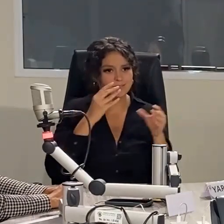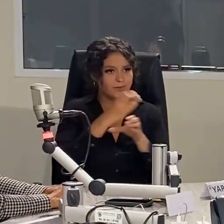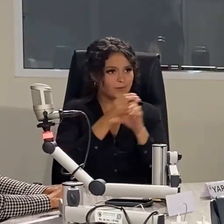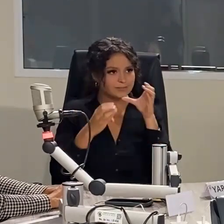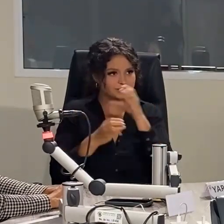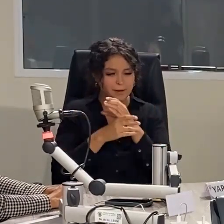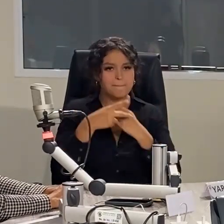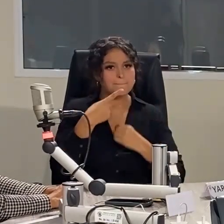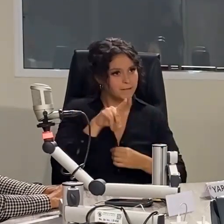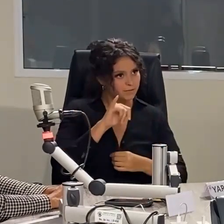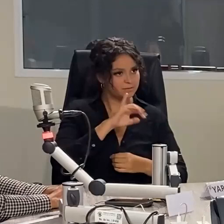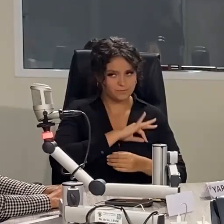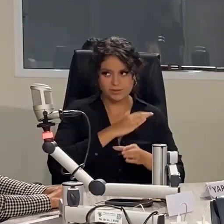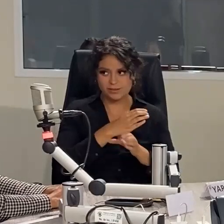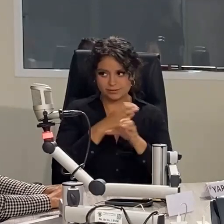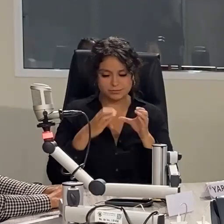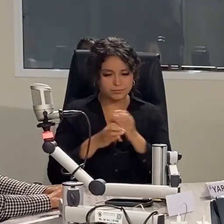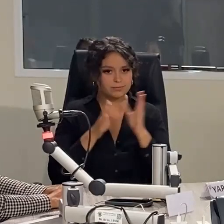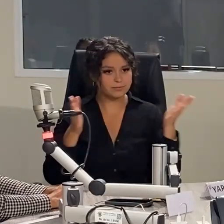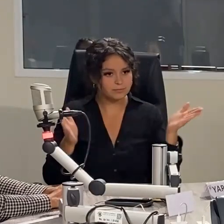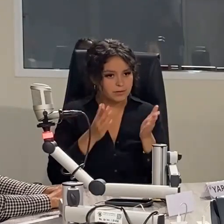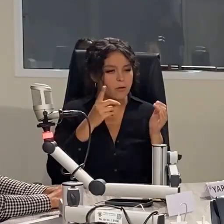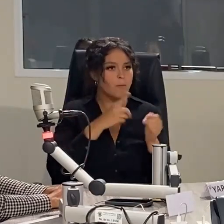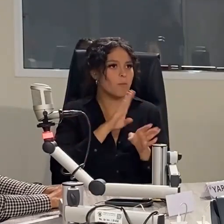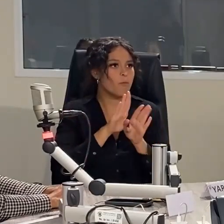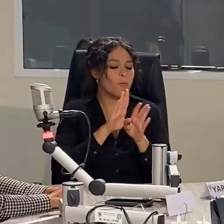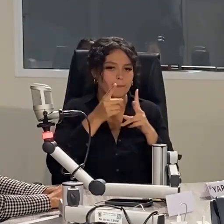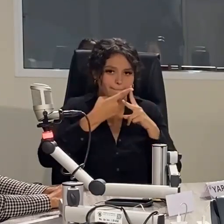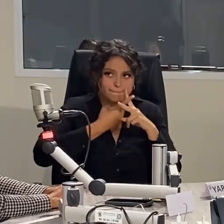Lamentablemente no hay una